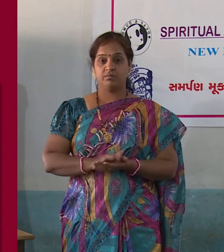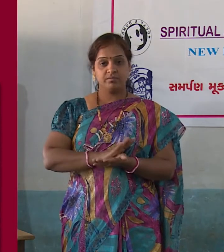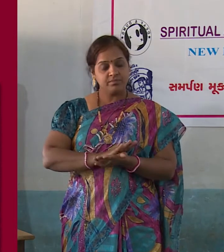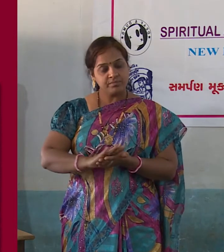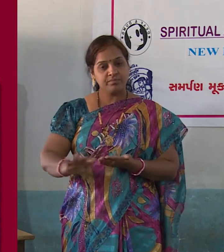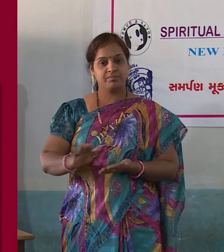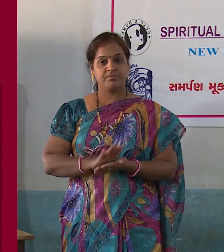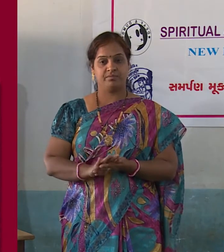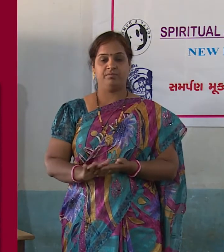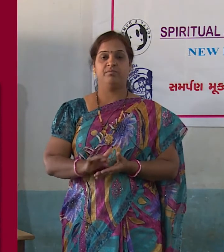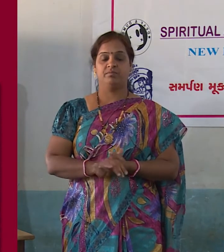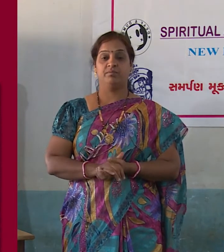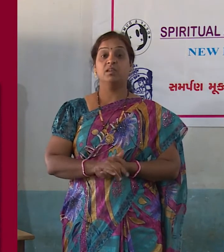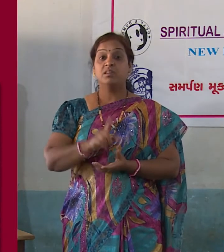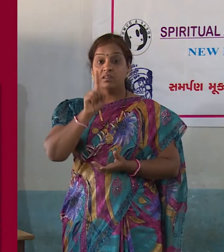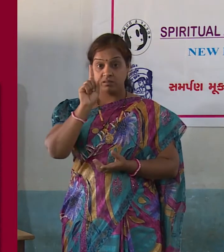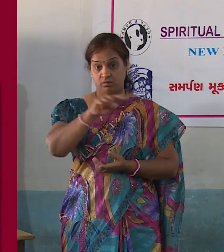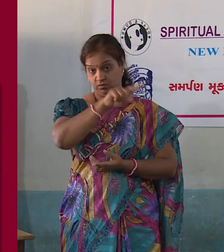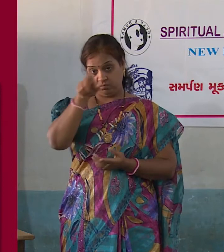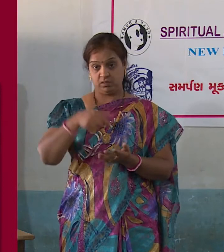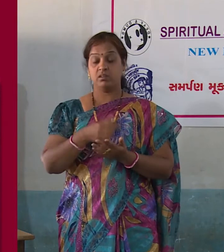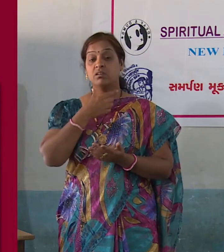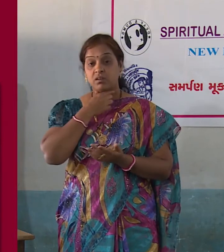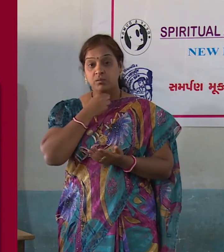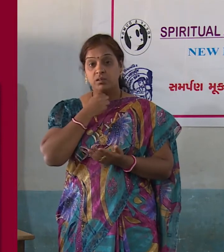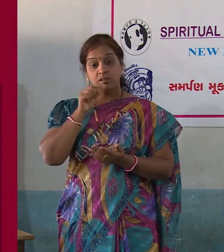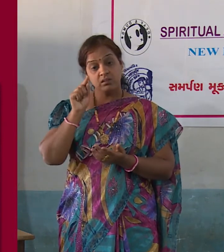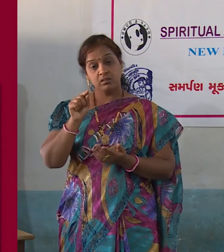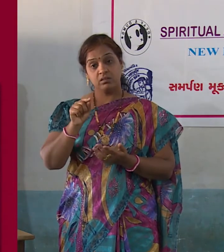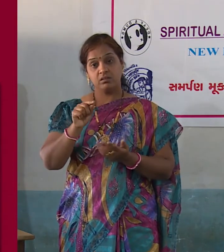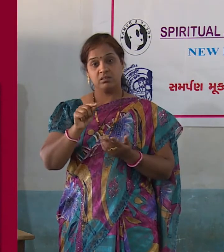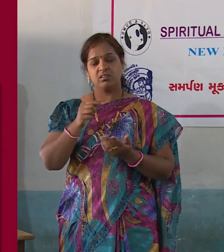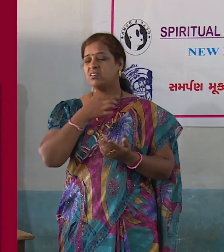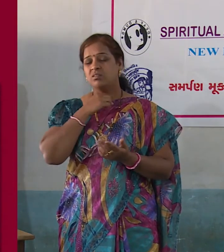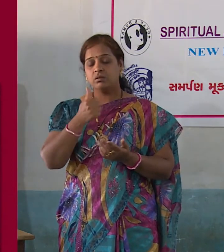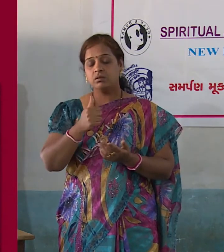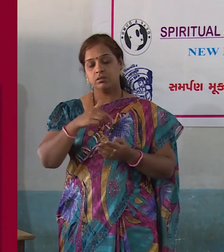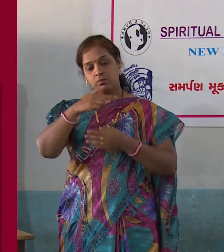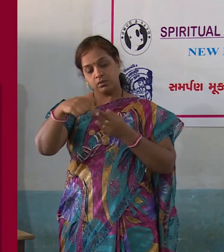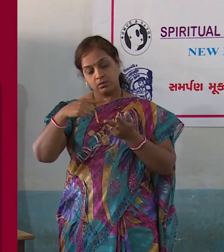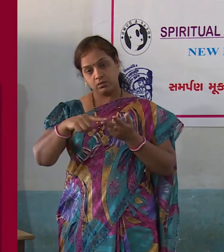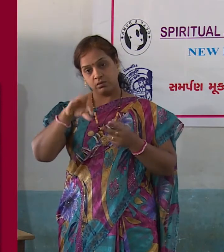सब अरेस हो जाता है, ऑटोमेटिक खत्म हो जाता है। इसी प्रकार आत्मा जो है